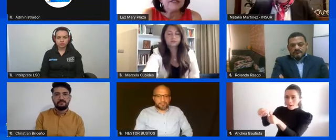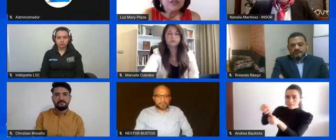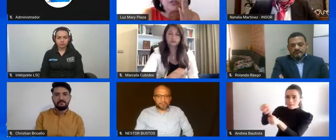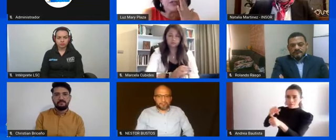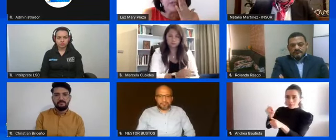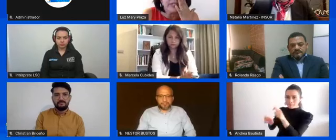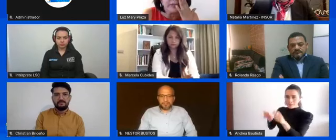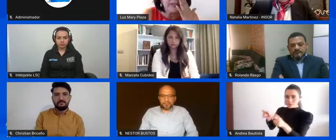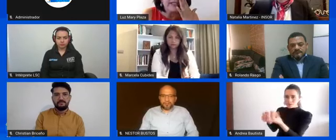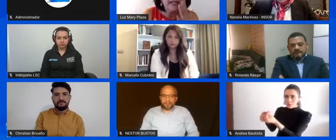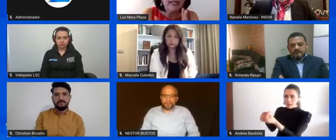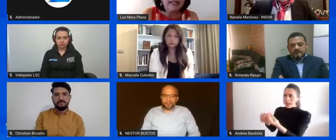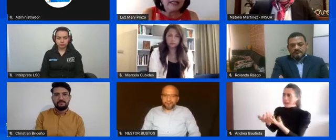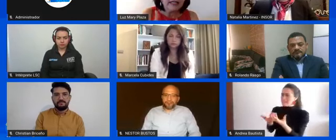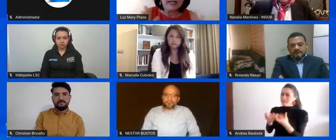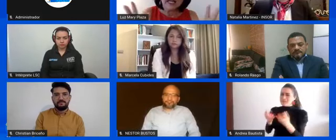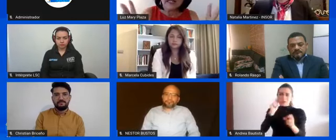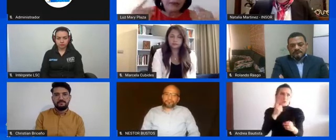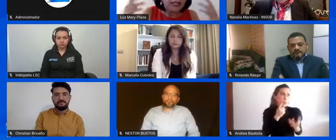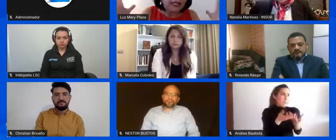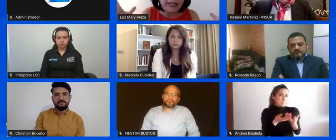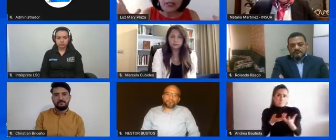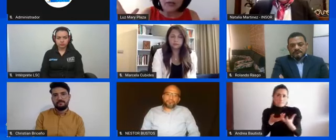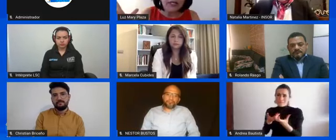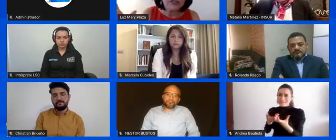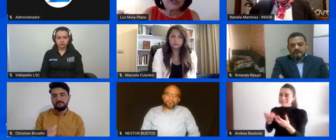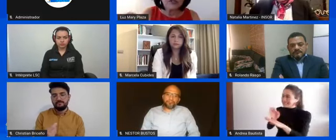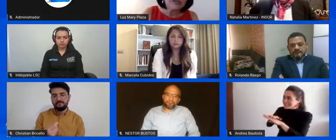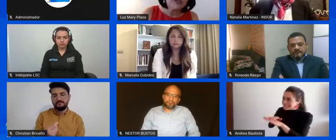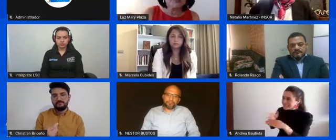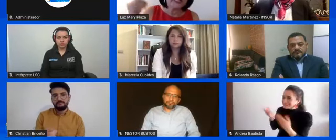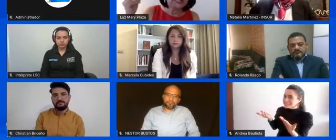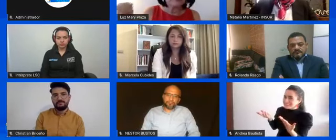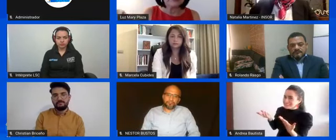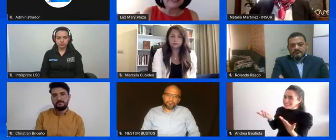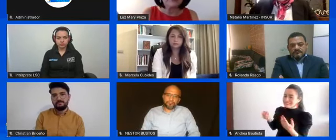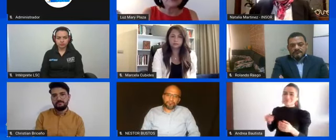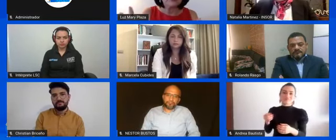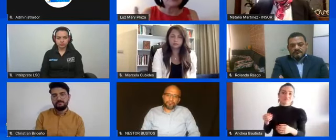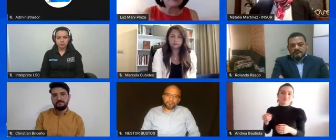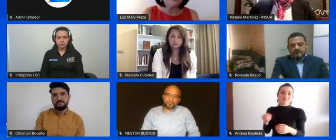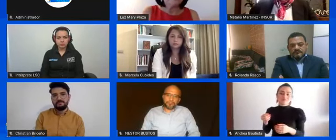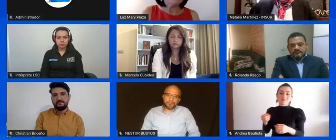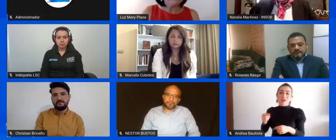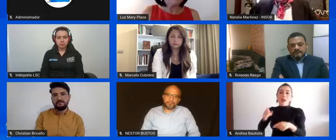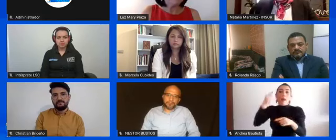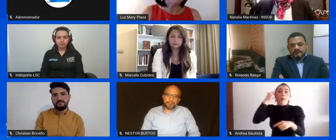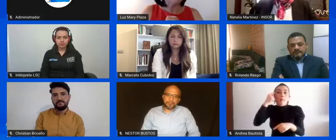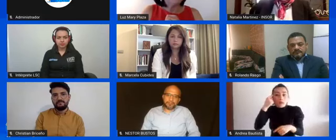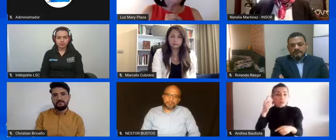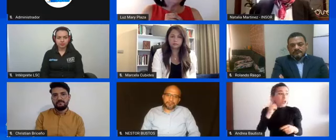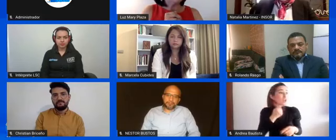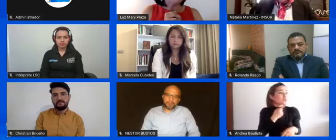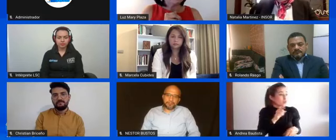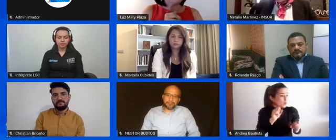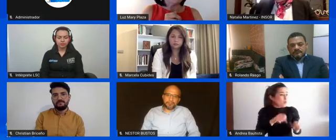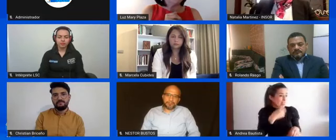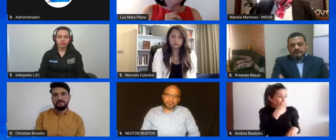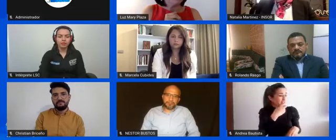precisamente de sordos, ¿sí? Entonces alguien por allá le dijo que los sordos pueden hacer esto, entonces trabajar también con